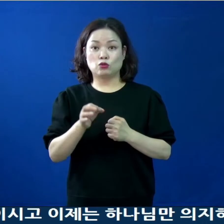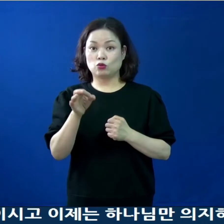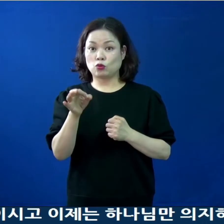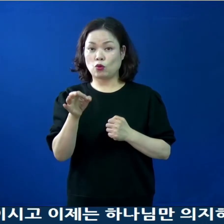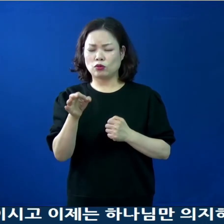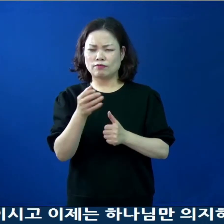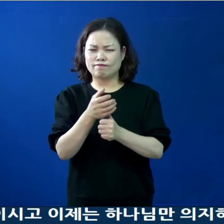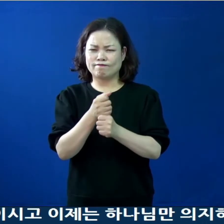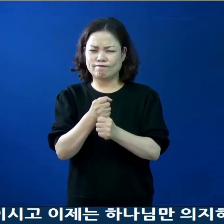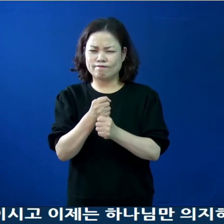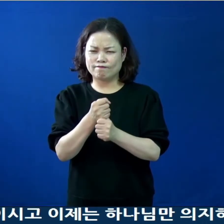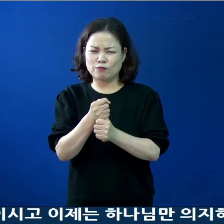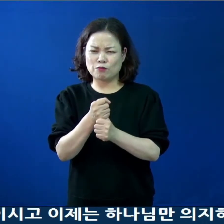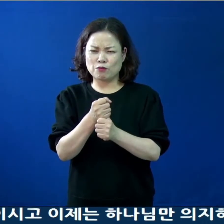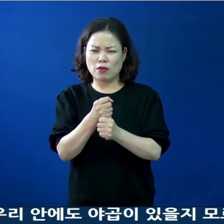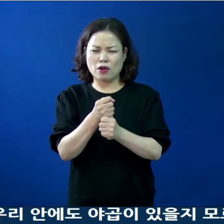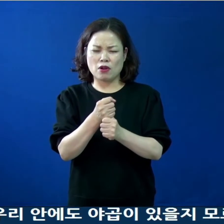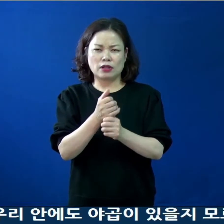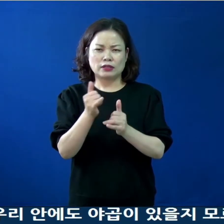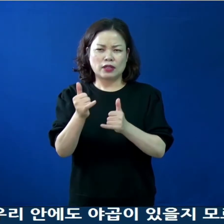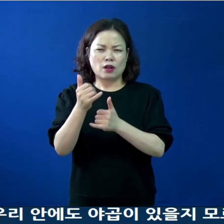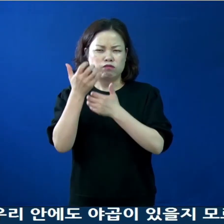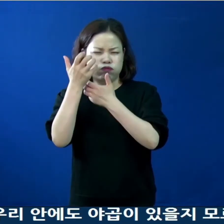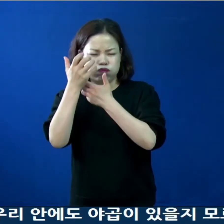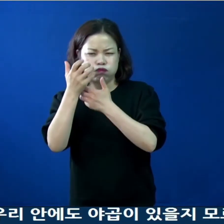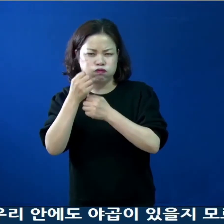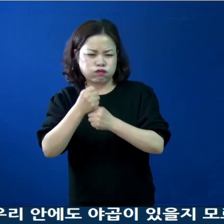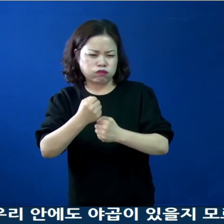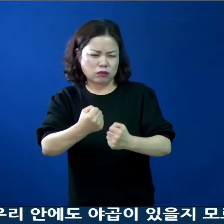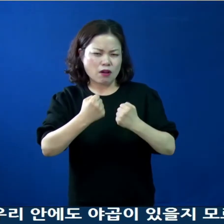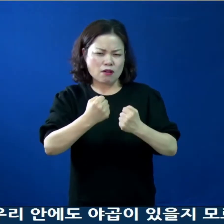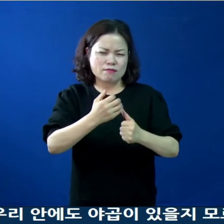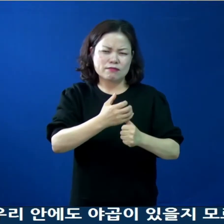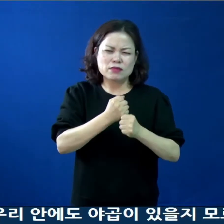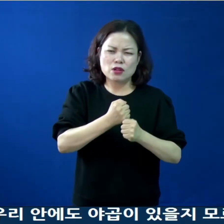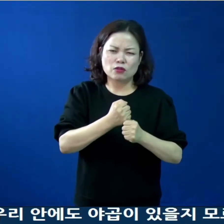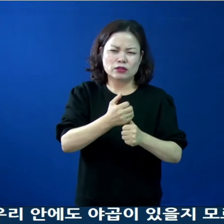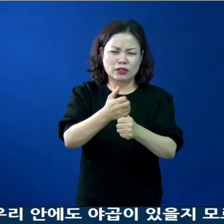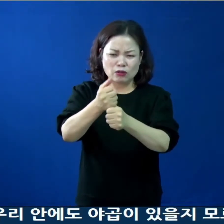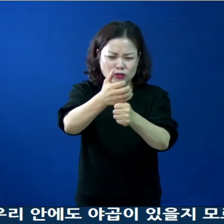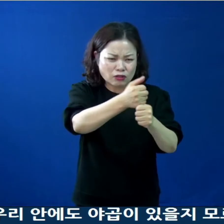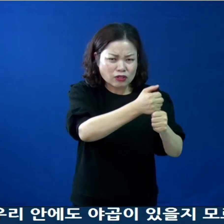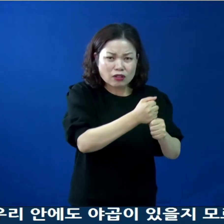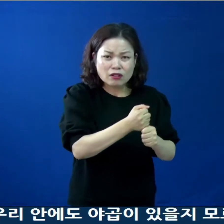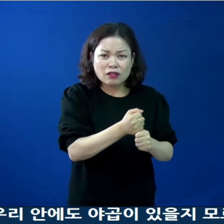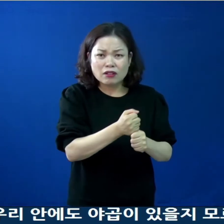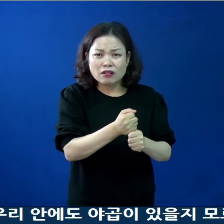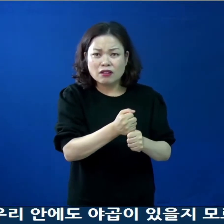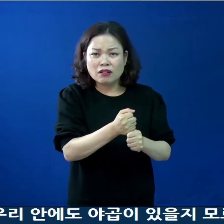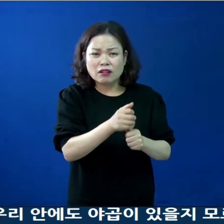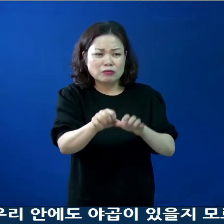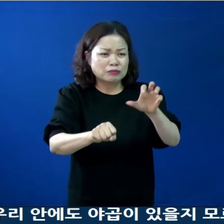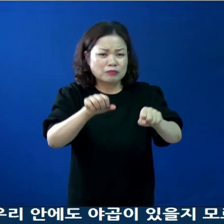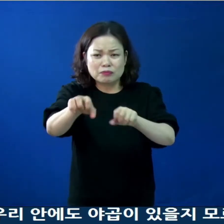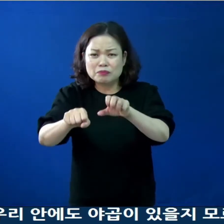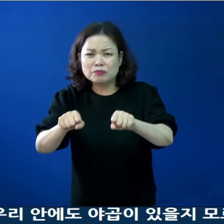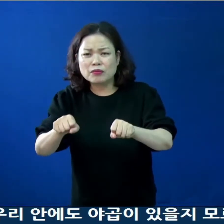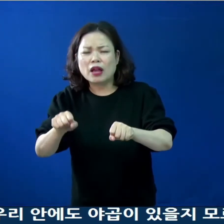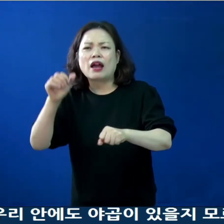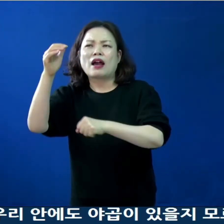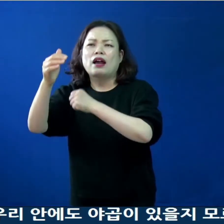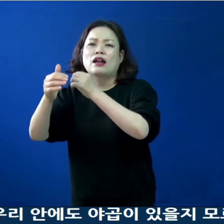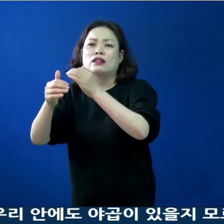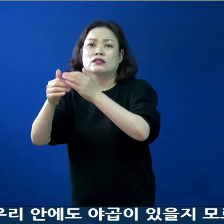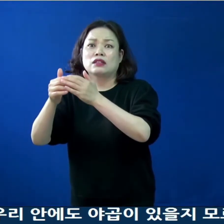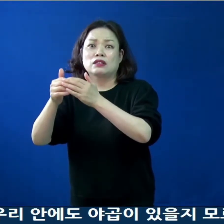돈을 붙잡고 사람을 붙잡고 건강을 붙잡고 그렇게 잡을 때 우리 안에 하나님은